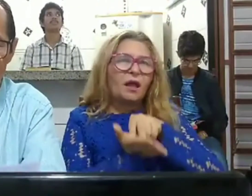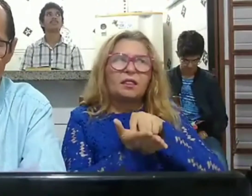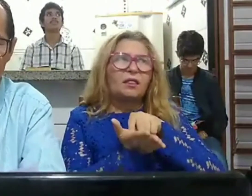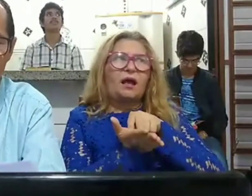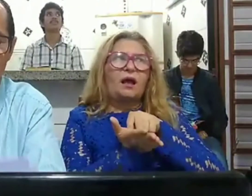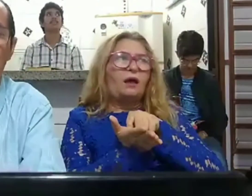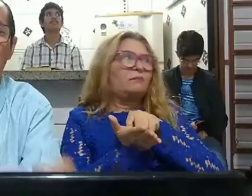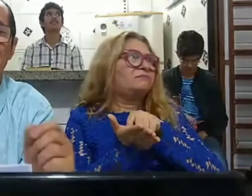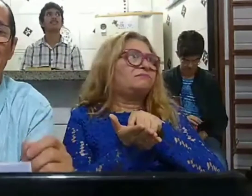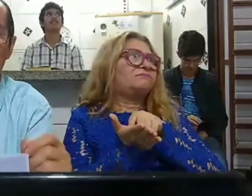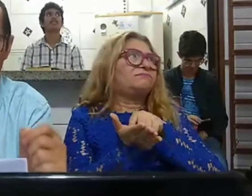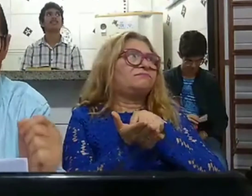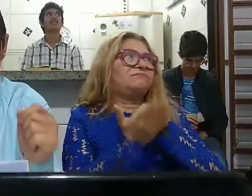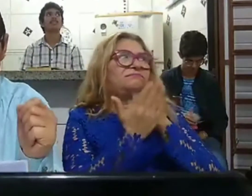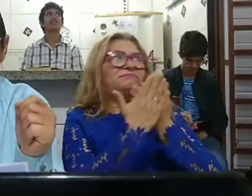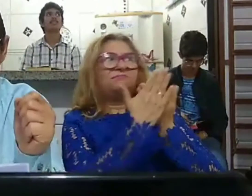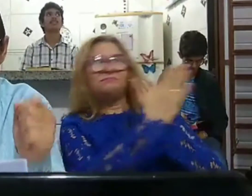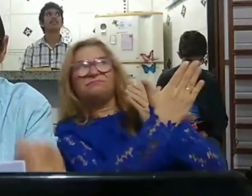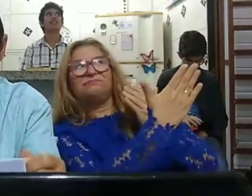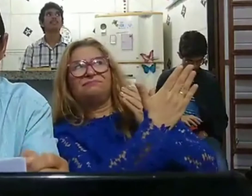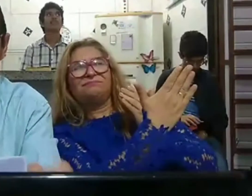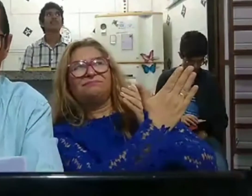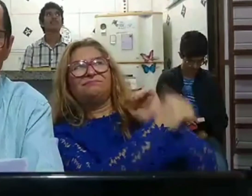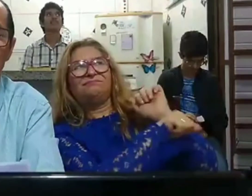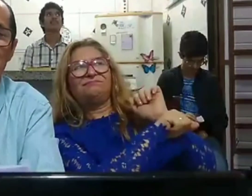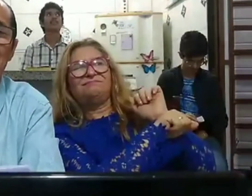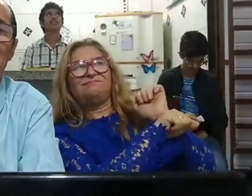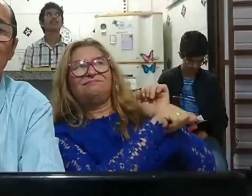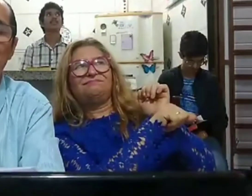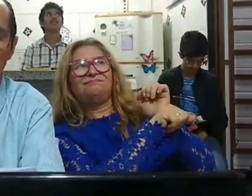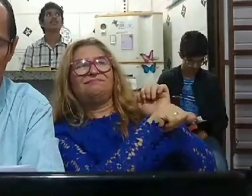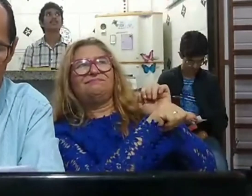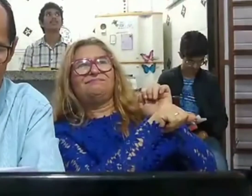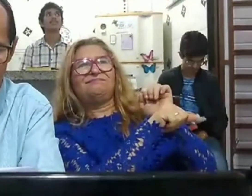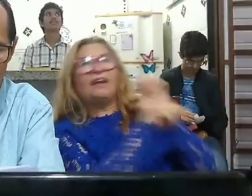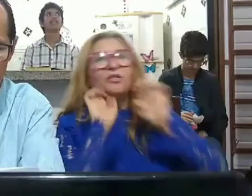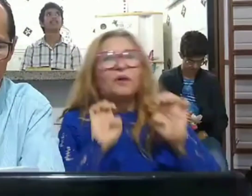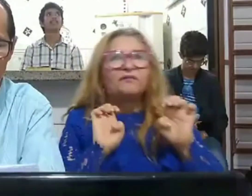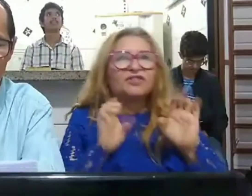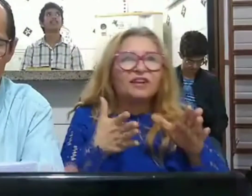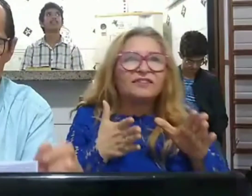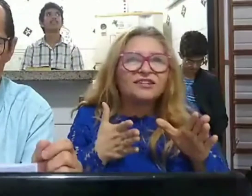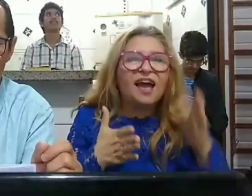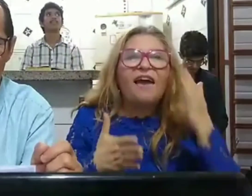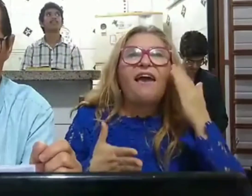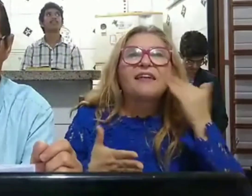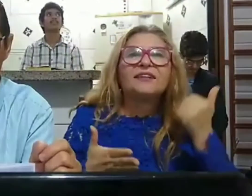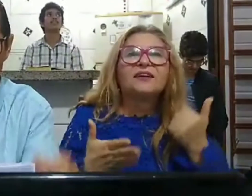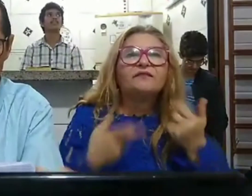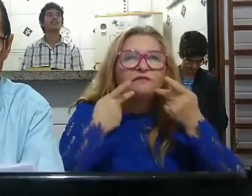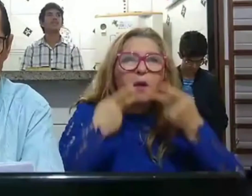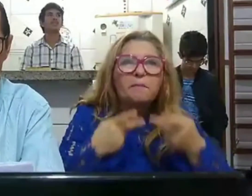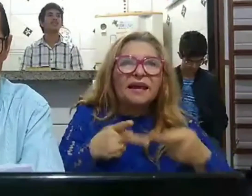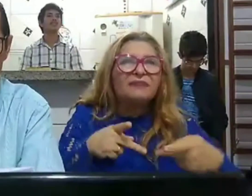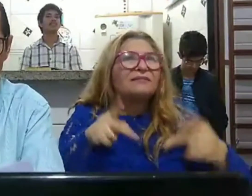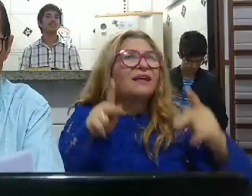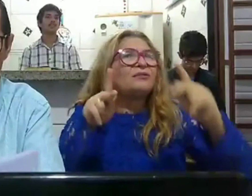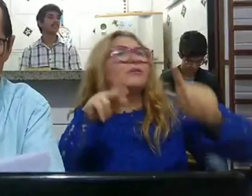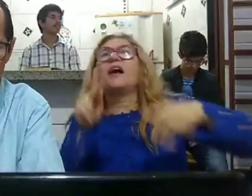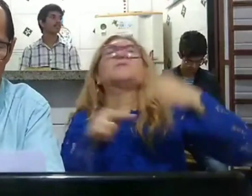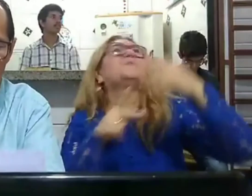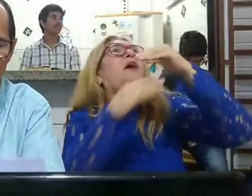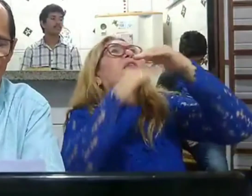deixando afastar da esperança do Evangelho que ouvistes, e que foi pregado a toda criatura